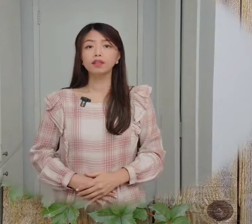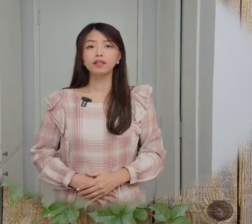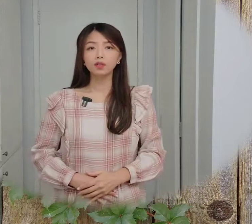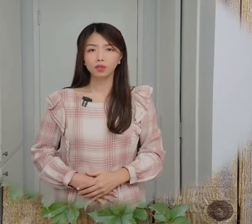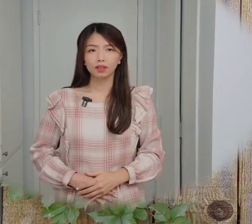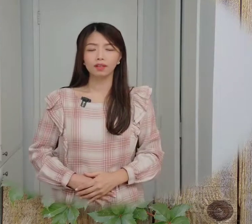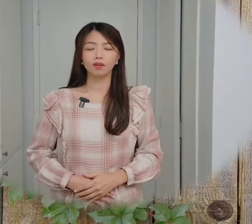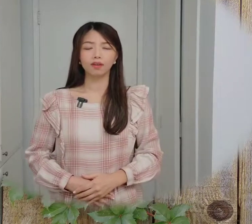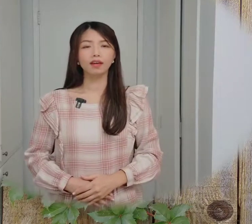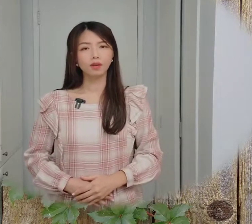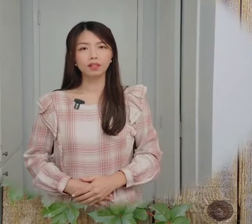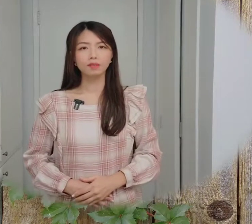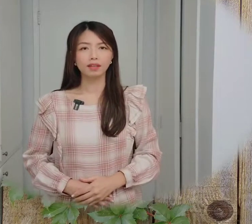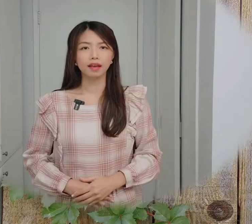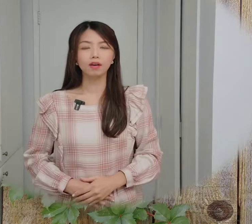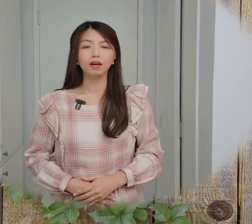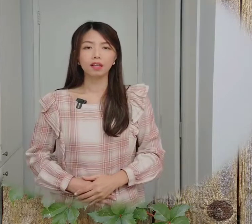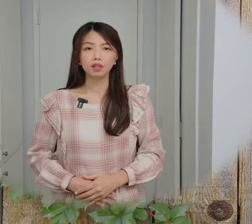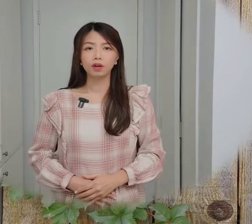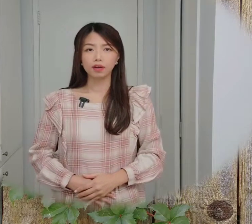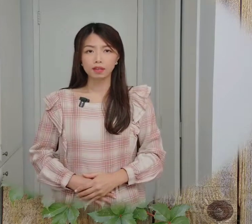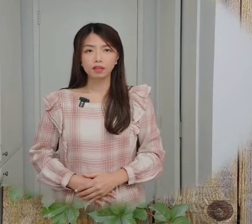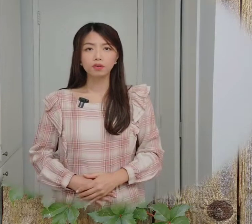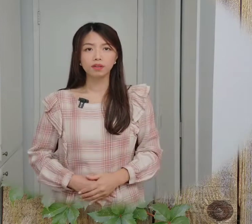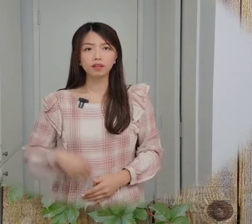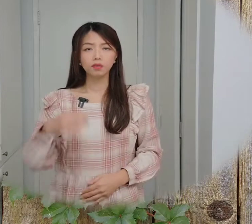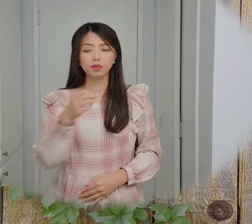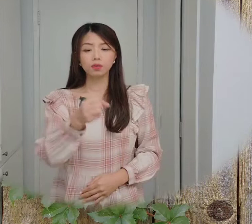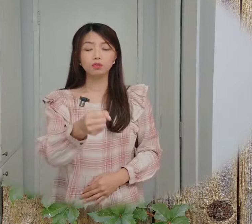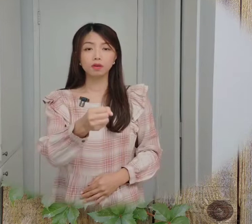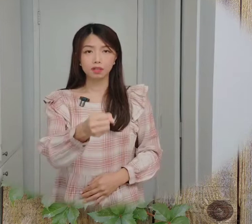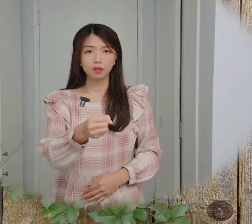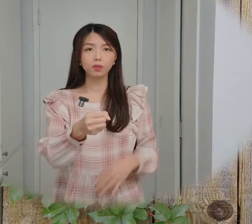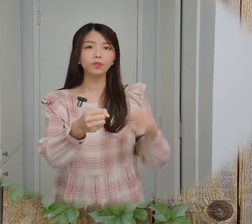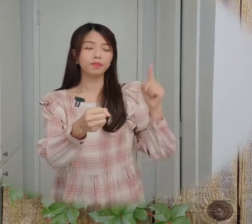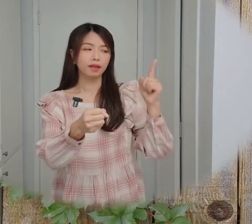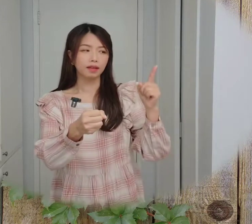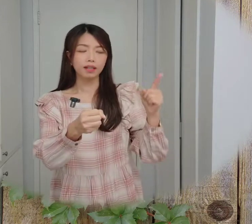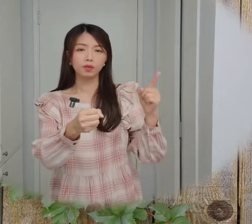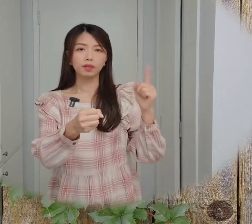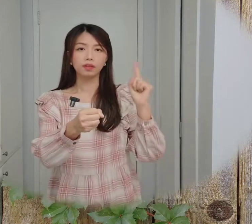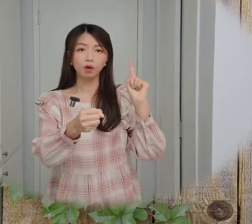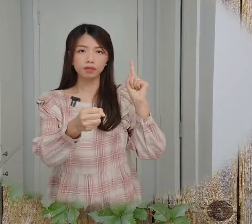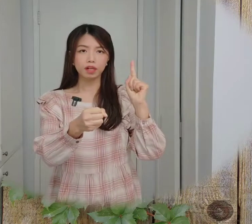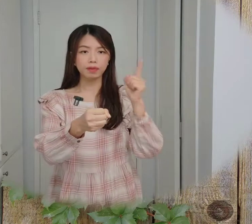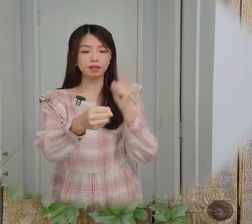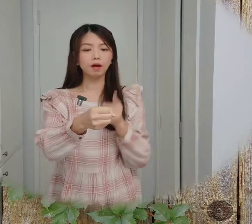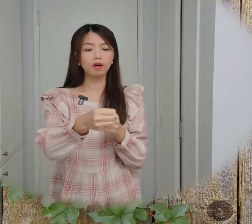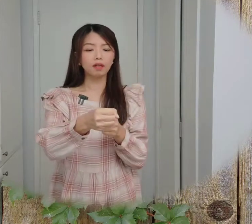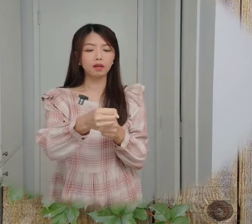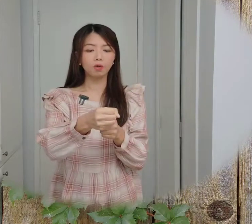걸을 수 있는 이유는 이렇게 해석하시면 되는데요. 이유라고 하는 뜻의 수어는 왼손은 주먹을 쥐시고 다른 손은